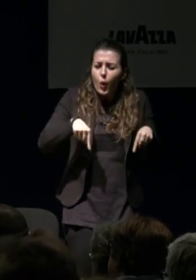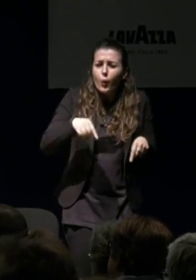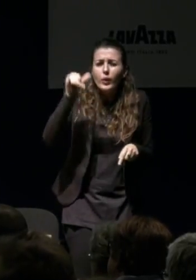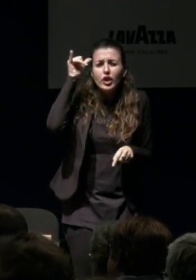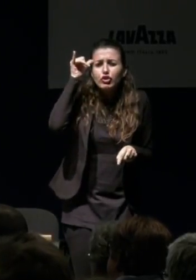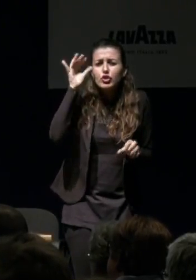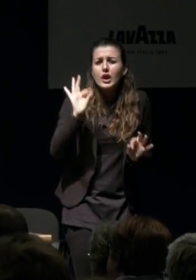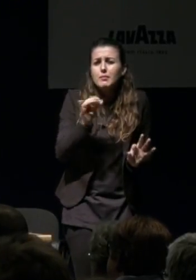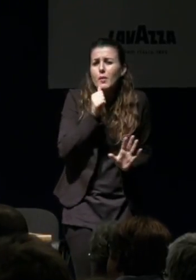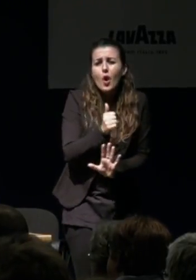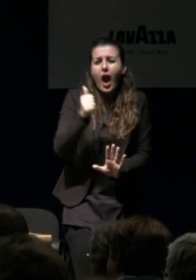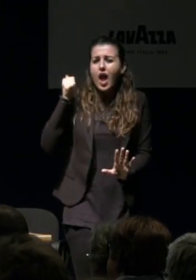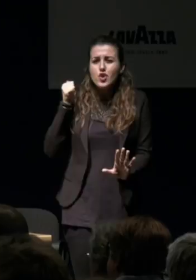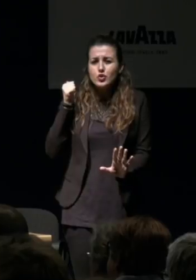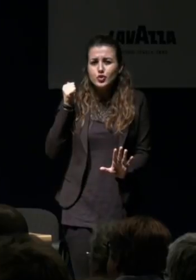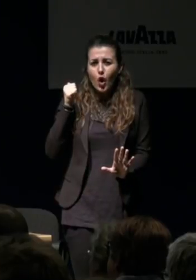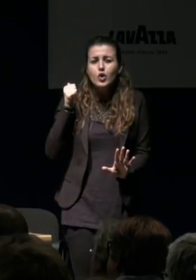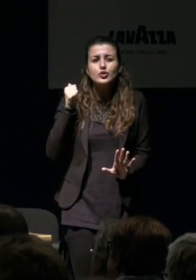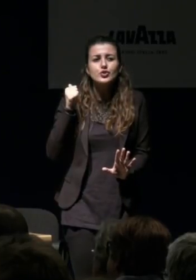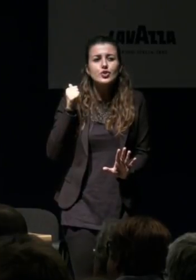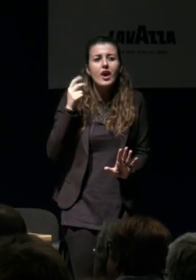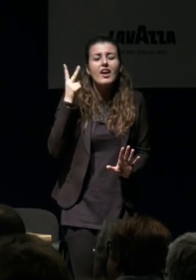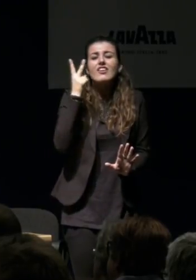scorso ci siamo